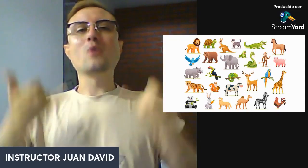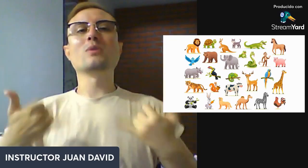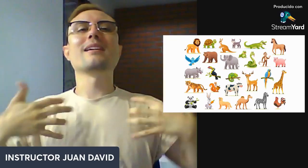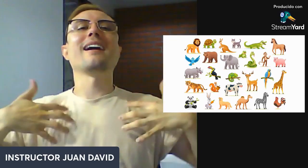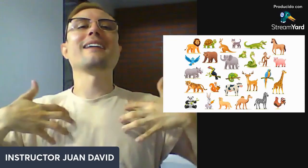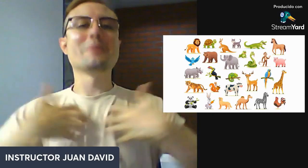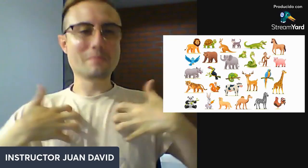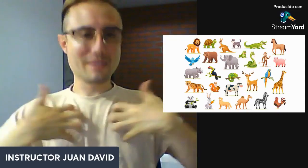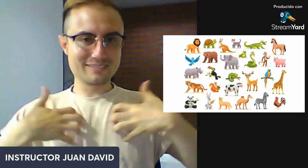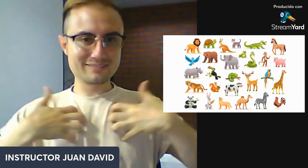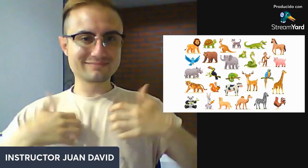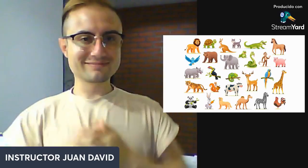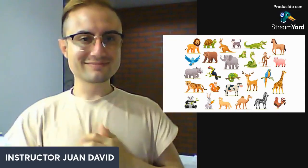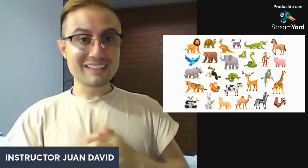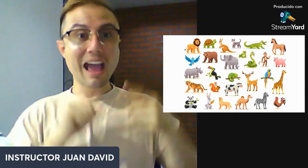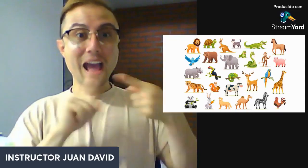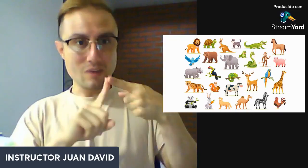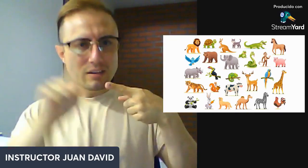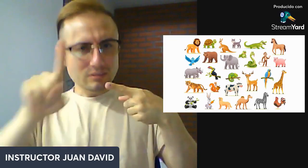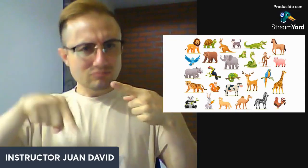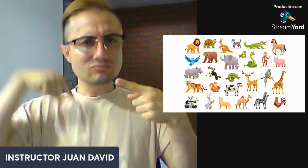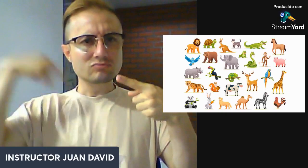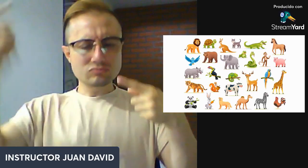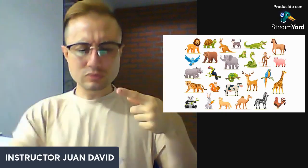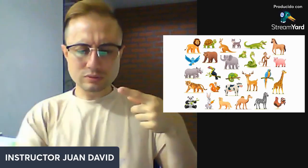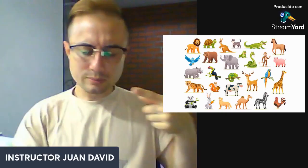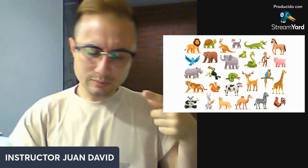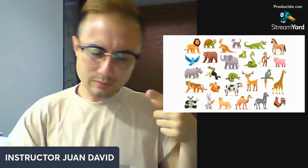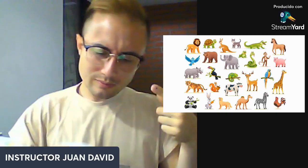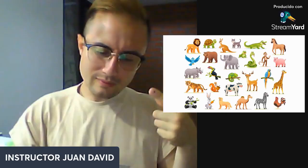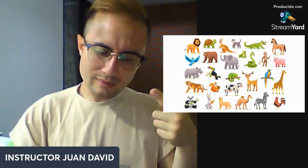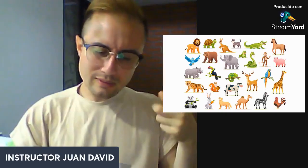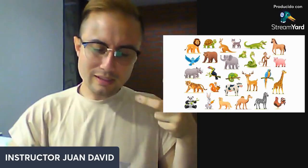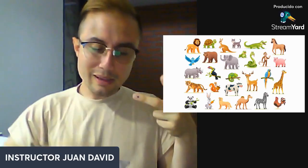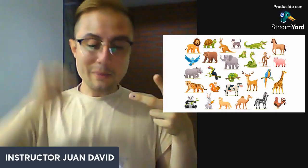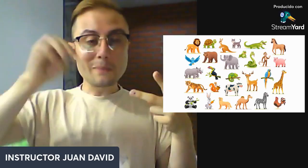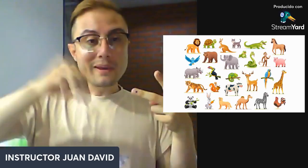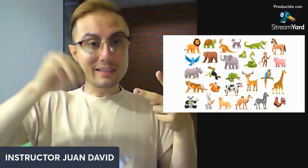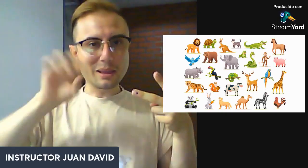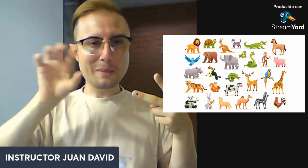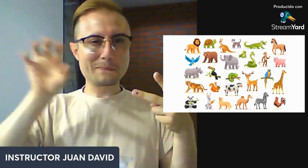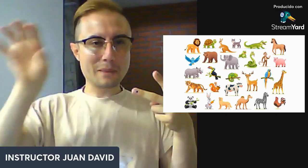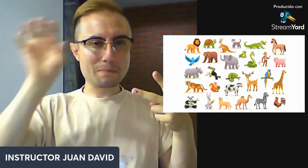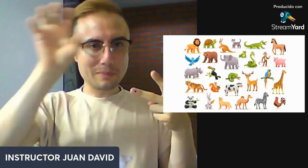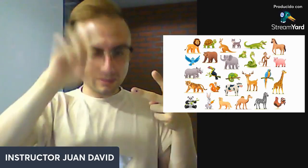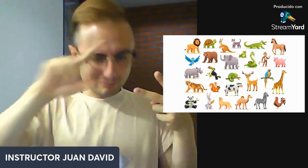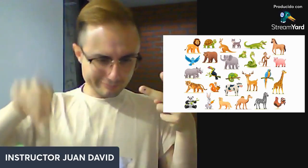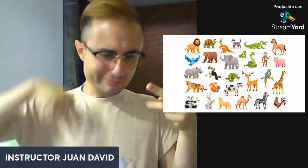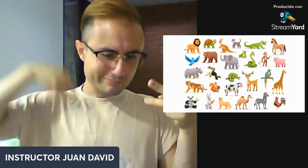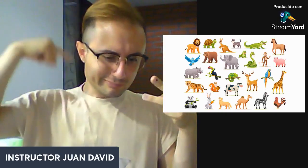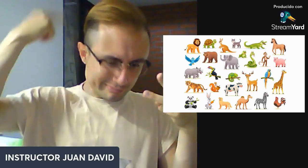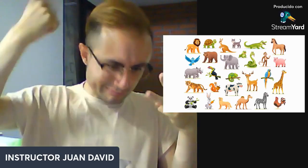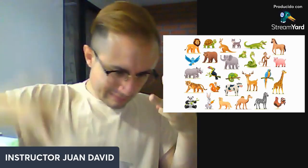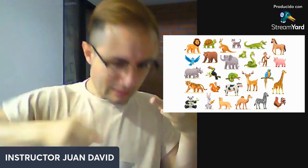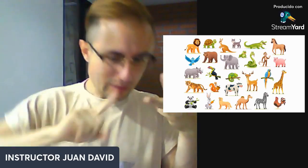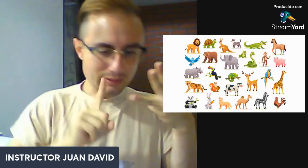anoté. En el día de hoy pues usé una de ellas y es la de animales. Para la próxima semana, el próximo martes tenemos